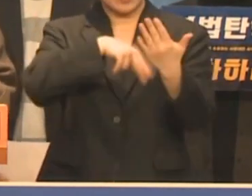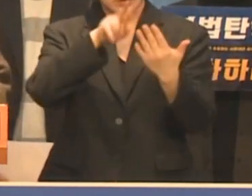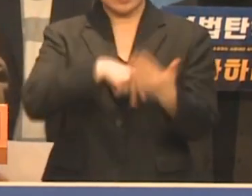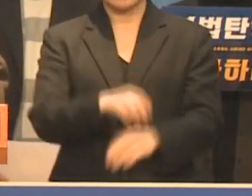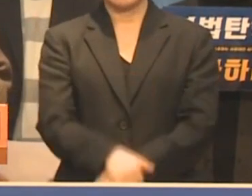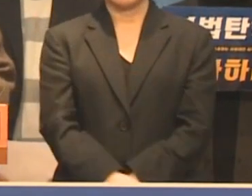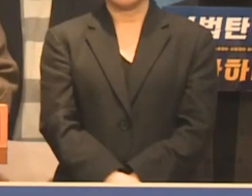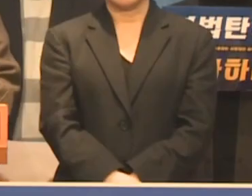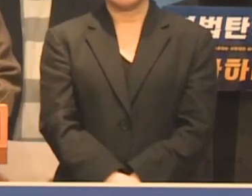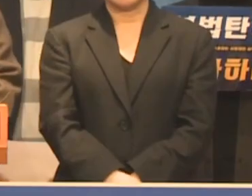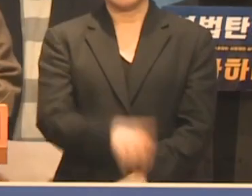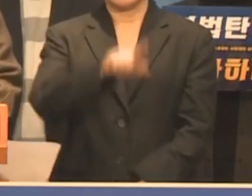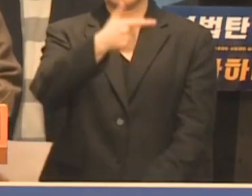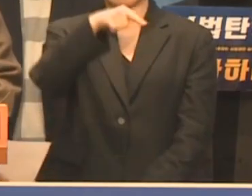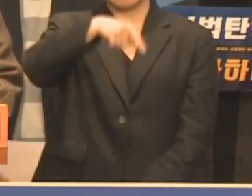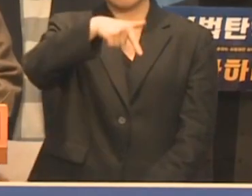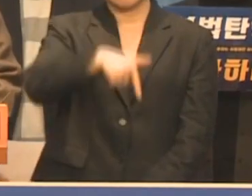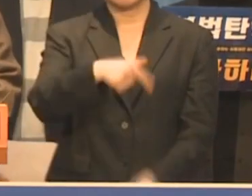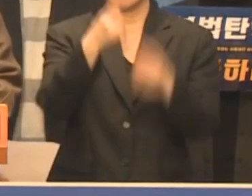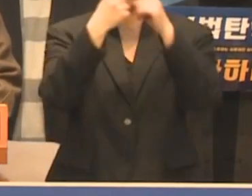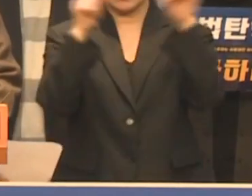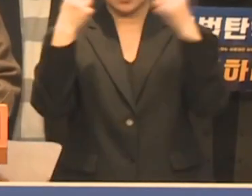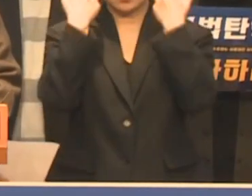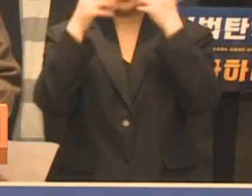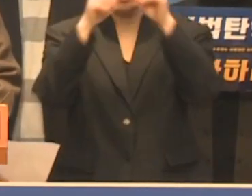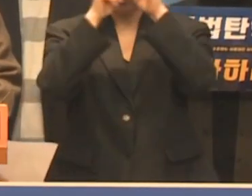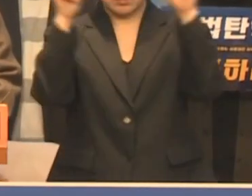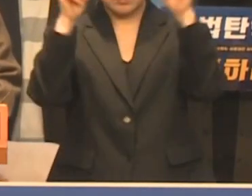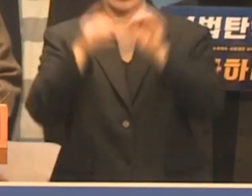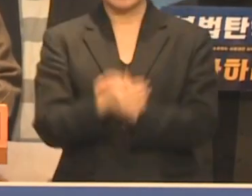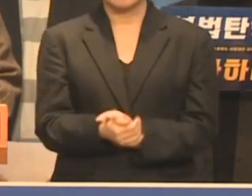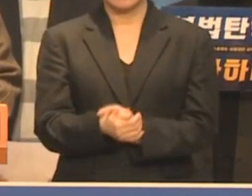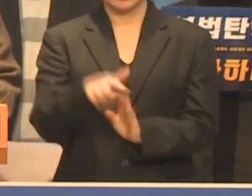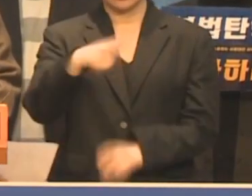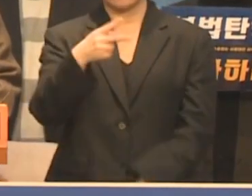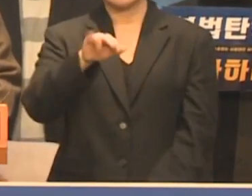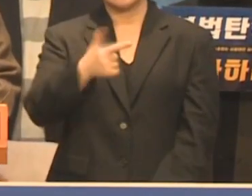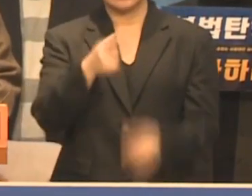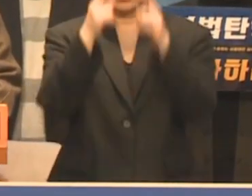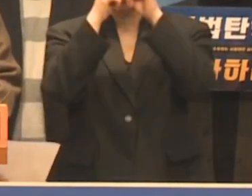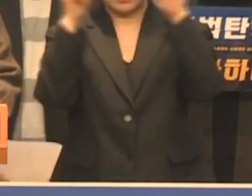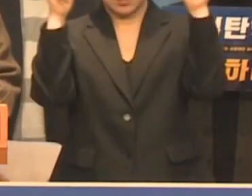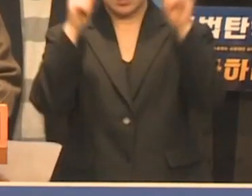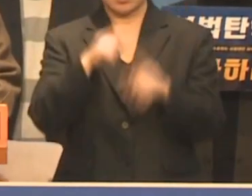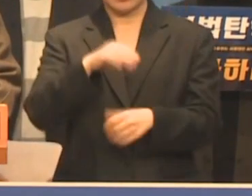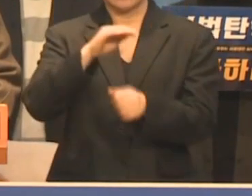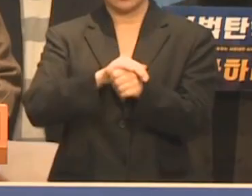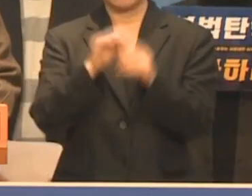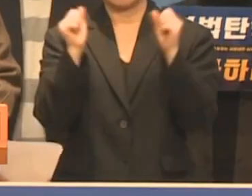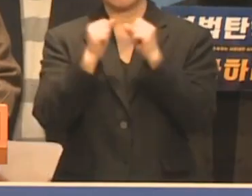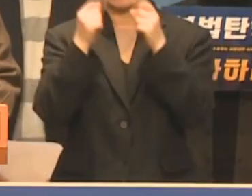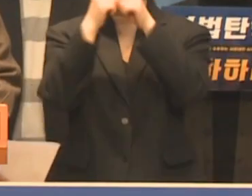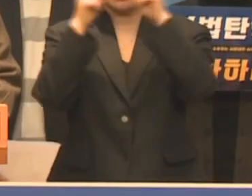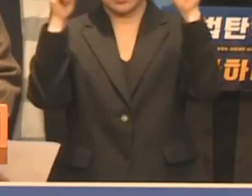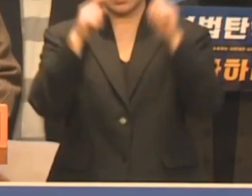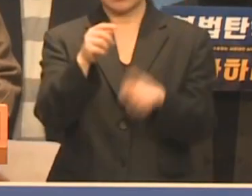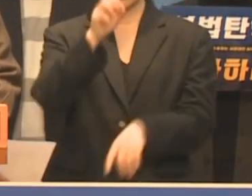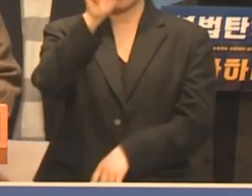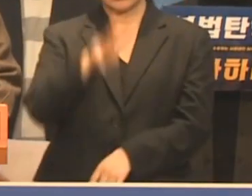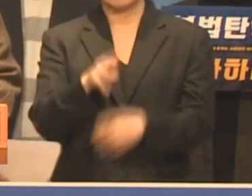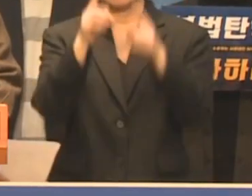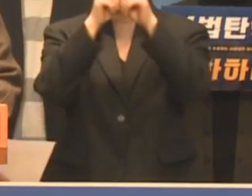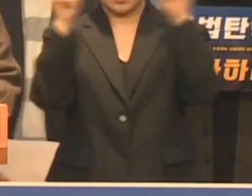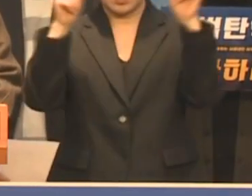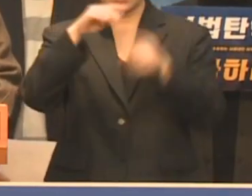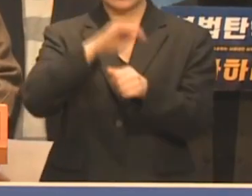마무리하도록 하겠습니다. 건국대 박소연, 고려대 박재현, 고신대 김혜원, 경북대 배현우, 광주대 조태희,